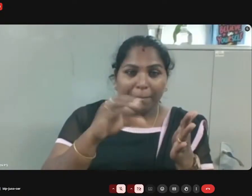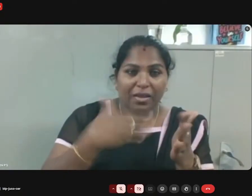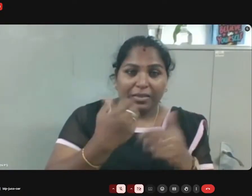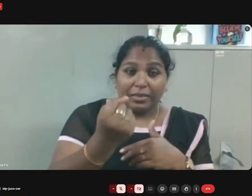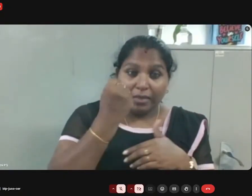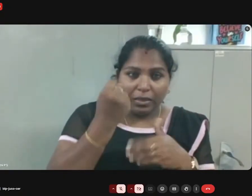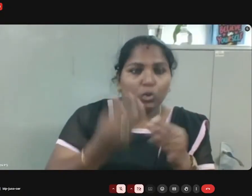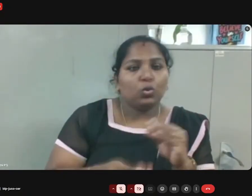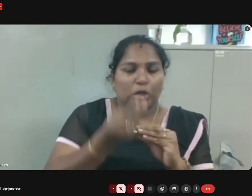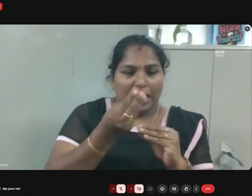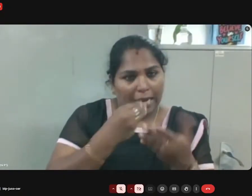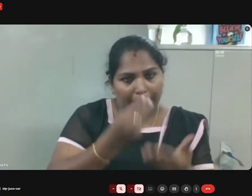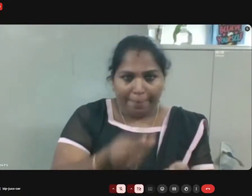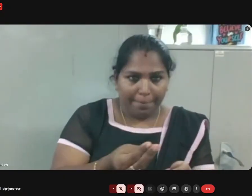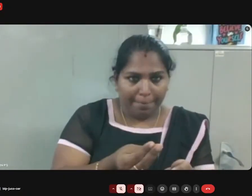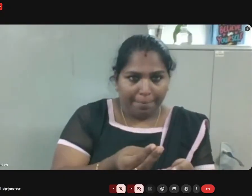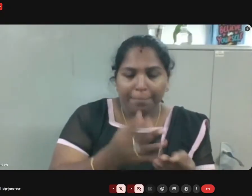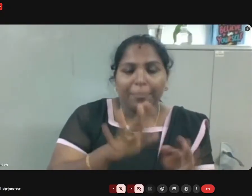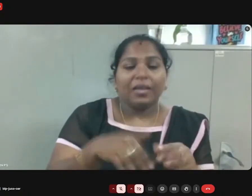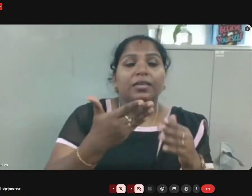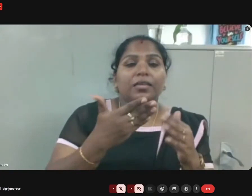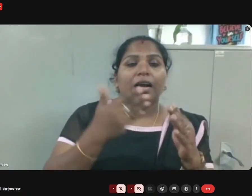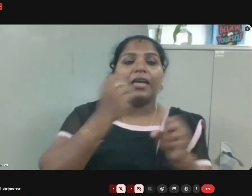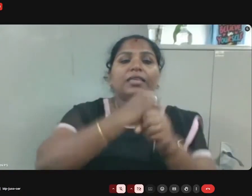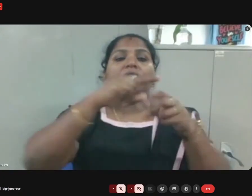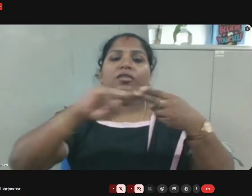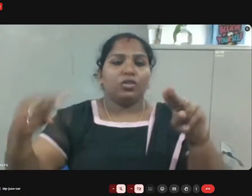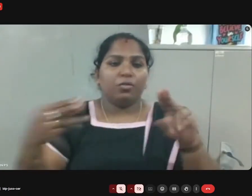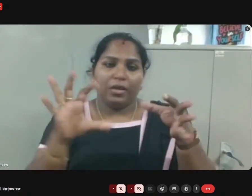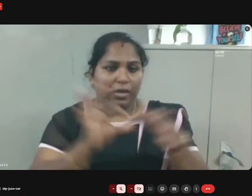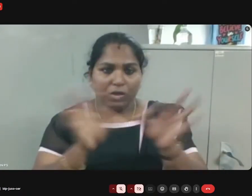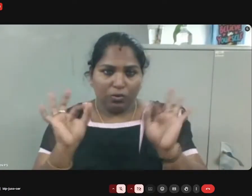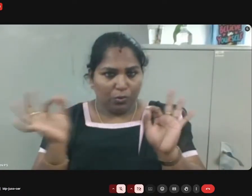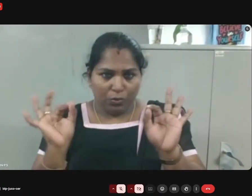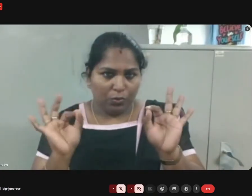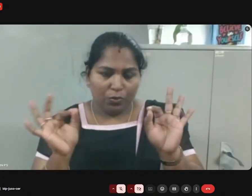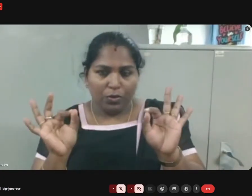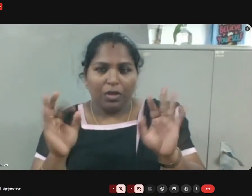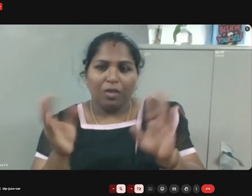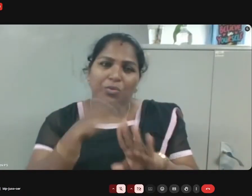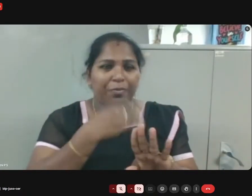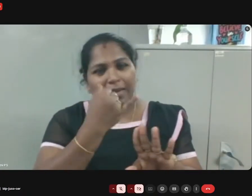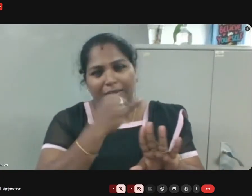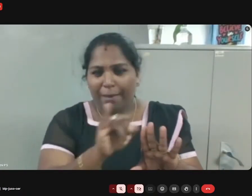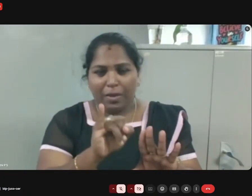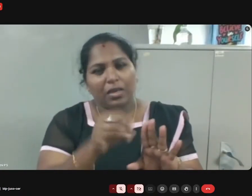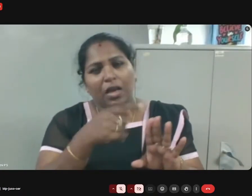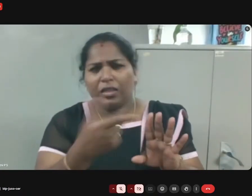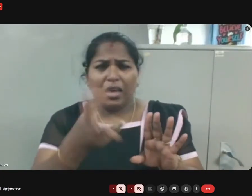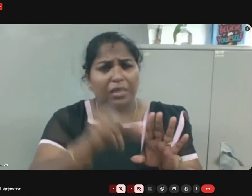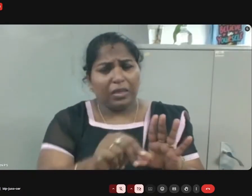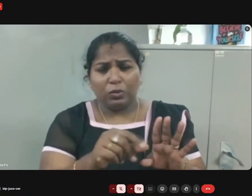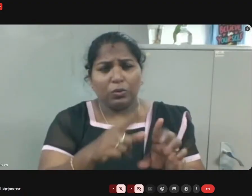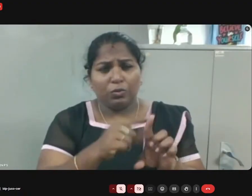കൂടെ ഒന്ന് കൂട്ടും. അപ്പൊ ആ ഡിസ്ട്രോഫിൻ ജീനുമായിട്ട് ഇതിന് ഒരു ബന്ധവും ഇല്ല. ഡിസ്ട്രോഫിൻ ജീൻ അത് പണ്ടേ കേടാണ്. അതിനകത്ത് നിന്ന് വരുന്ന